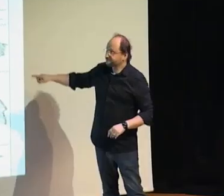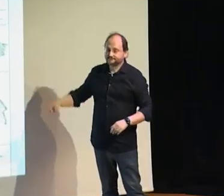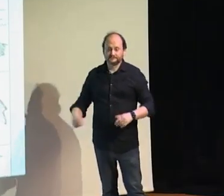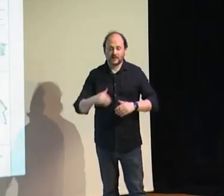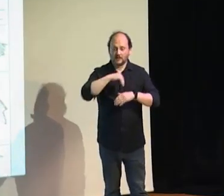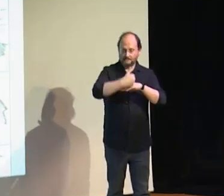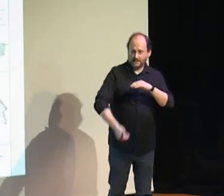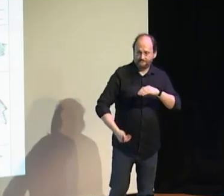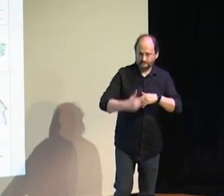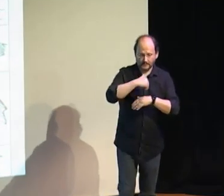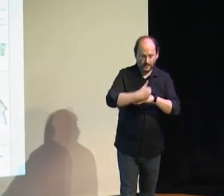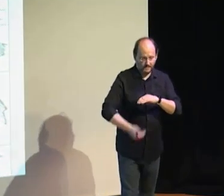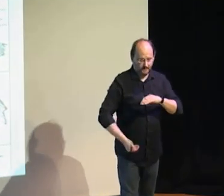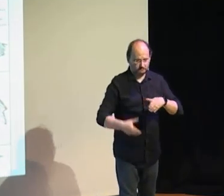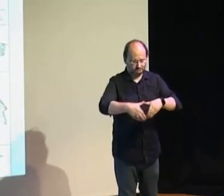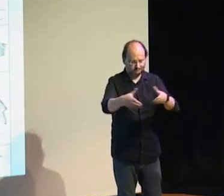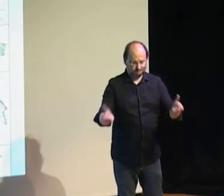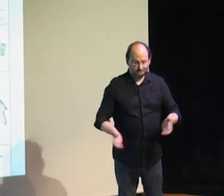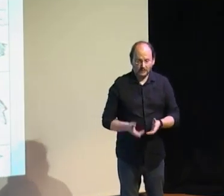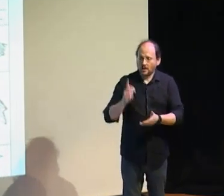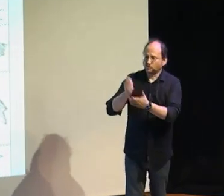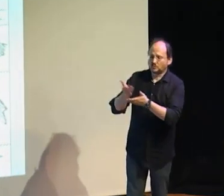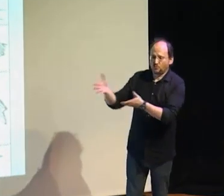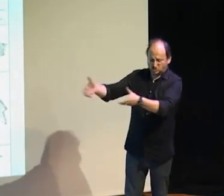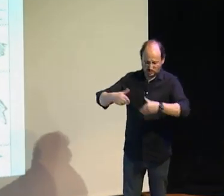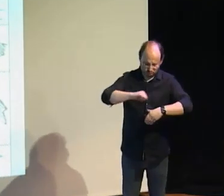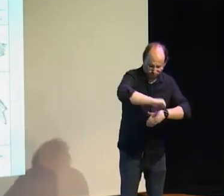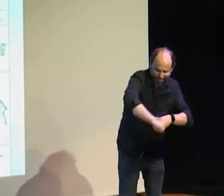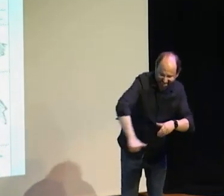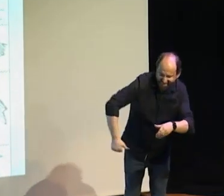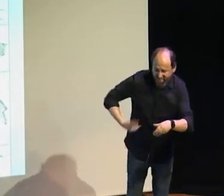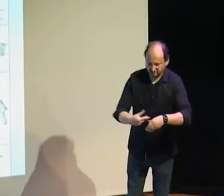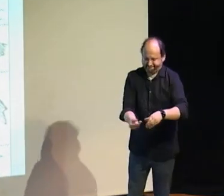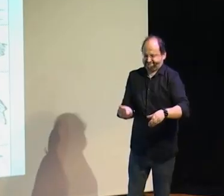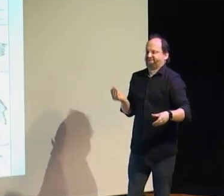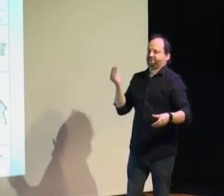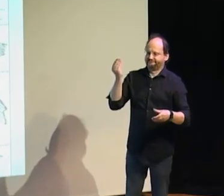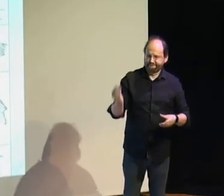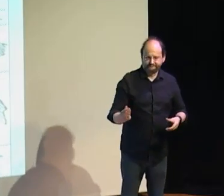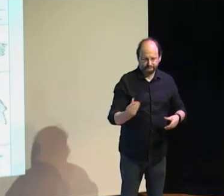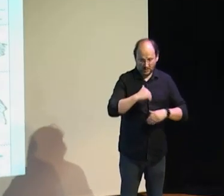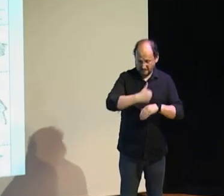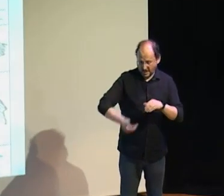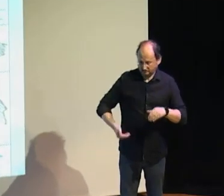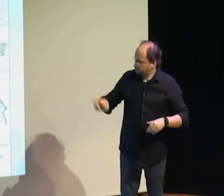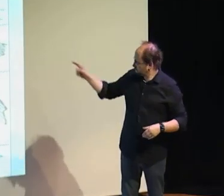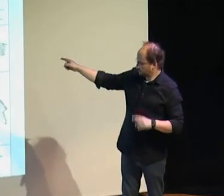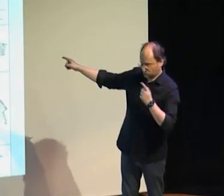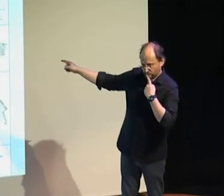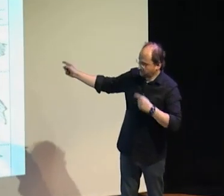différents. Le pain. Le pain. Donc, on achète du pain dans une boulangerie, on vient le découper, on prend une tranche pour le manger. Donc, on fait